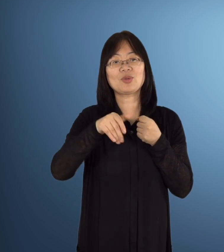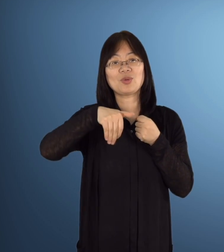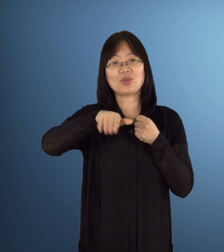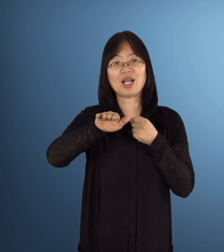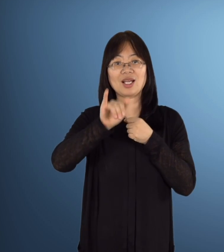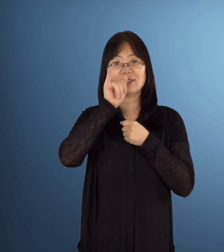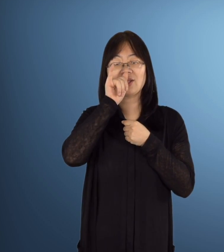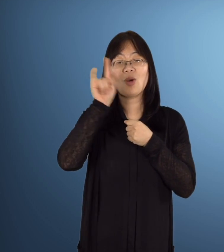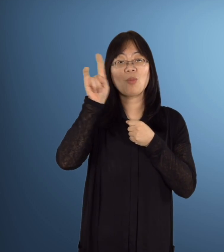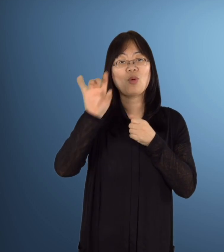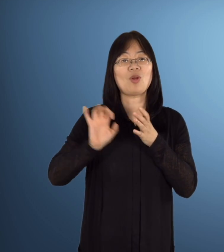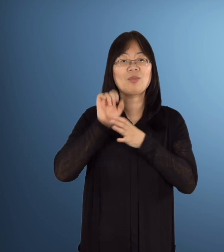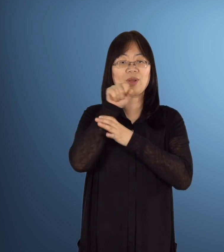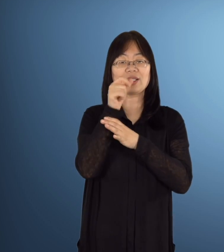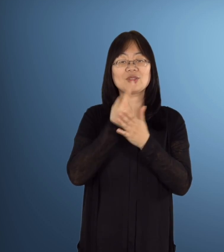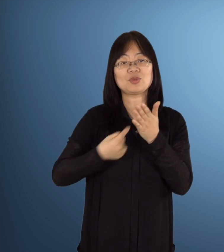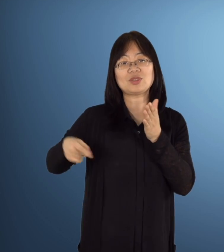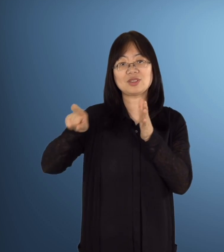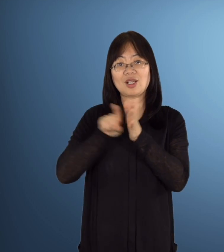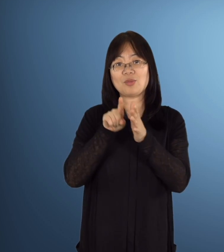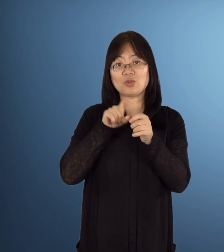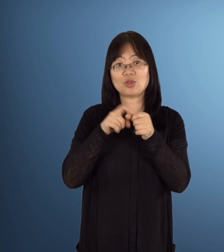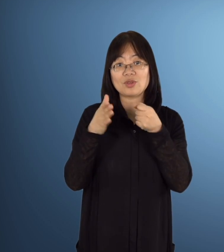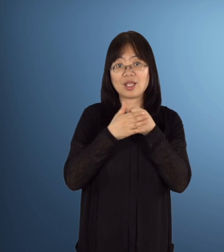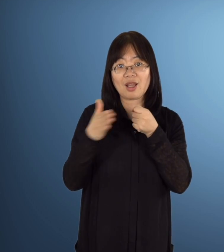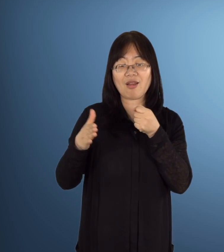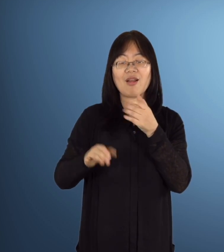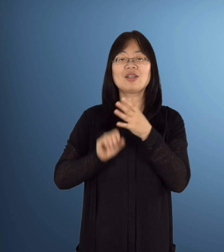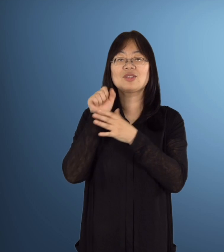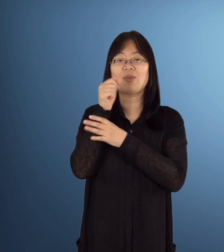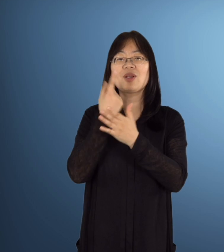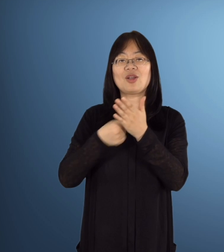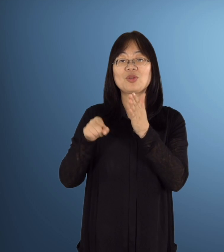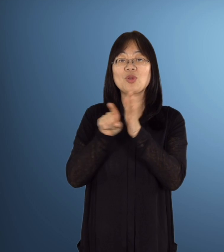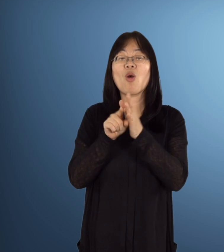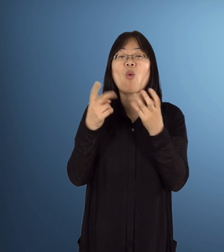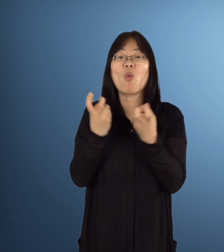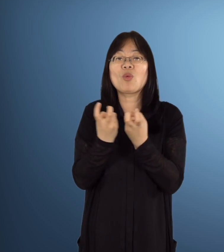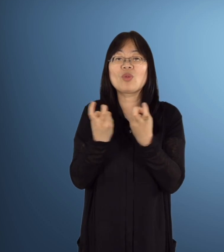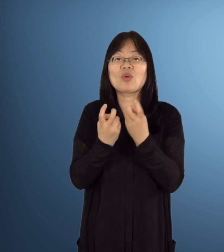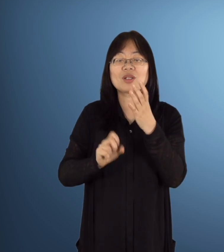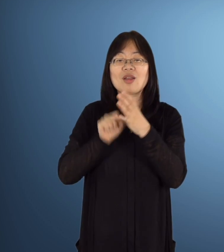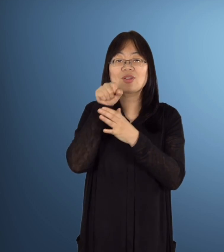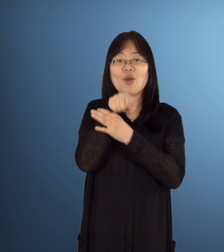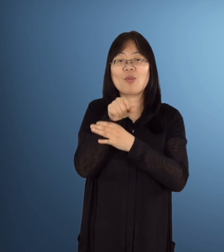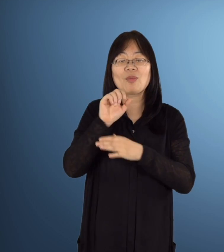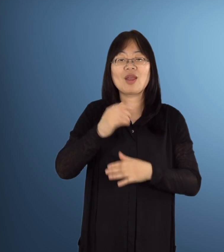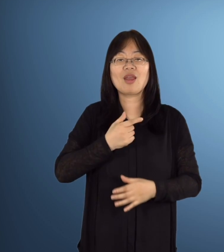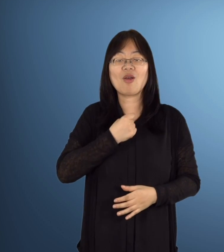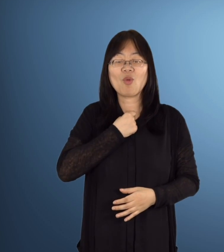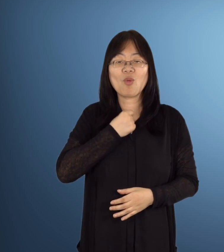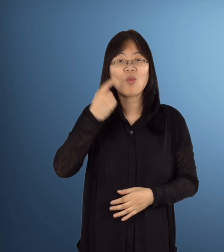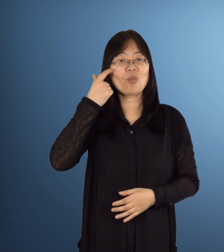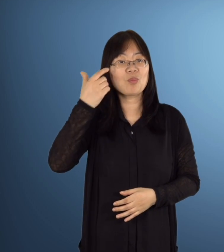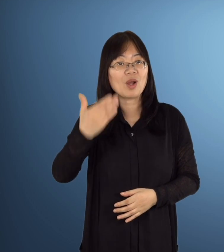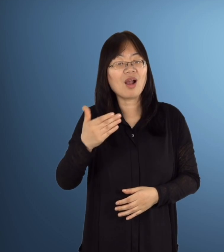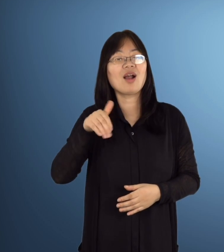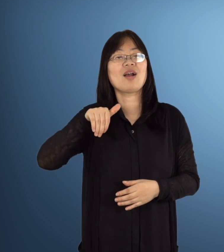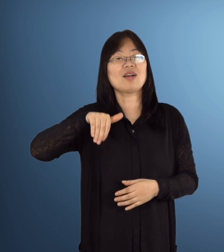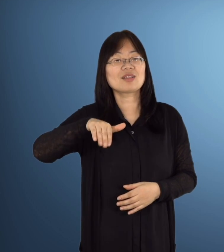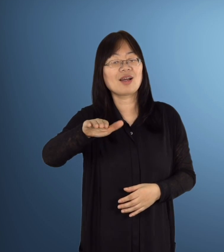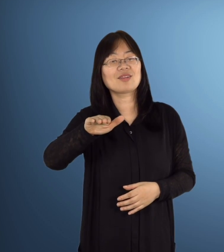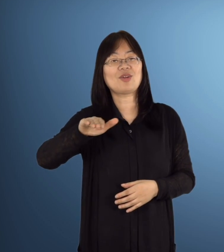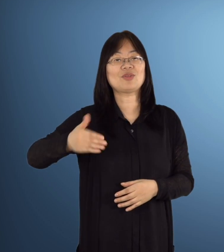가서 뭐를 맺게 하고 열매를 맺게 하는데, 어떻게 열매를 맺게 한다고 되어 있죠?